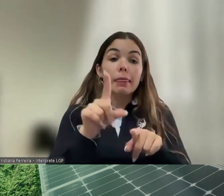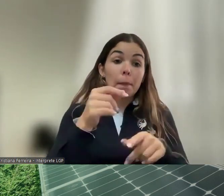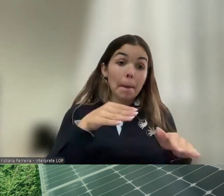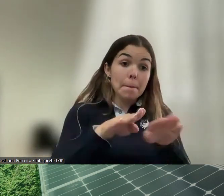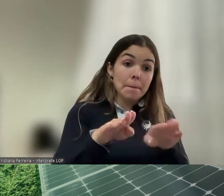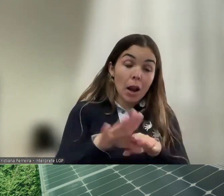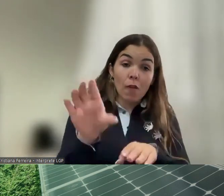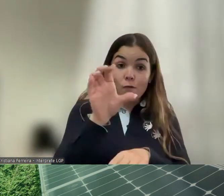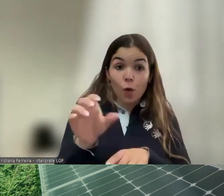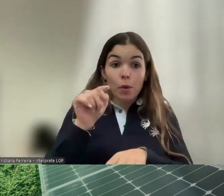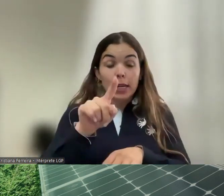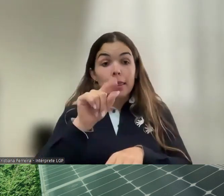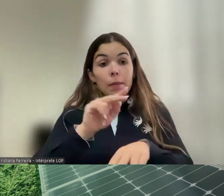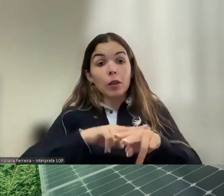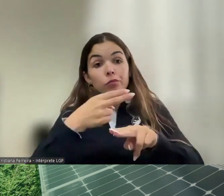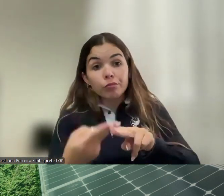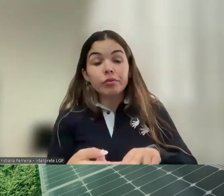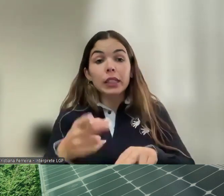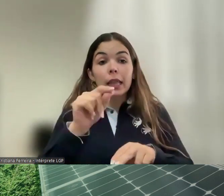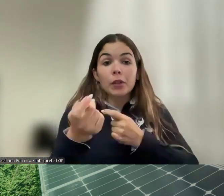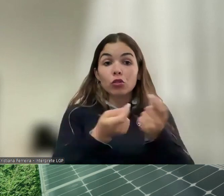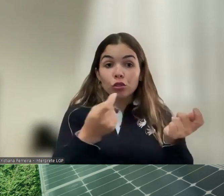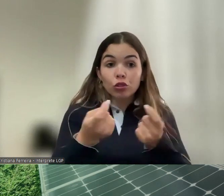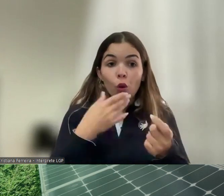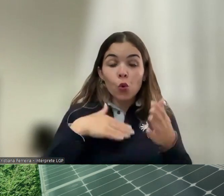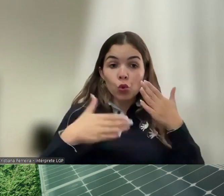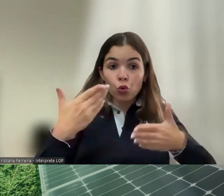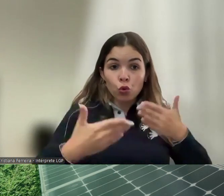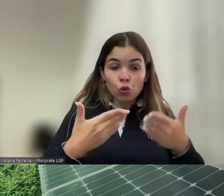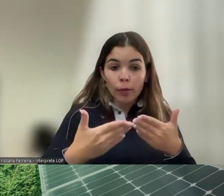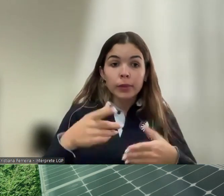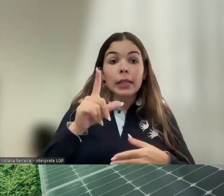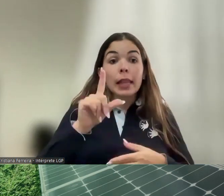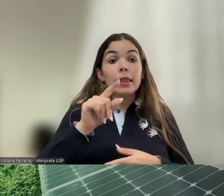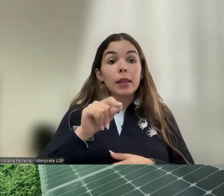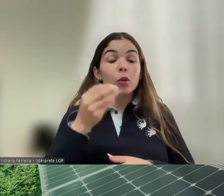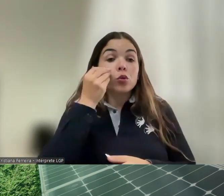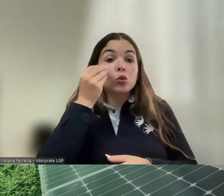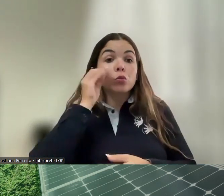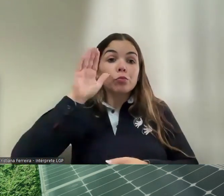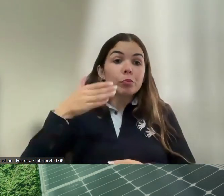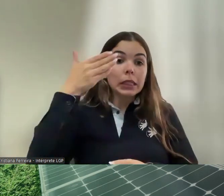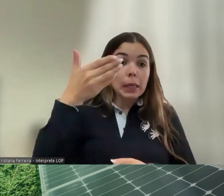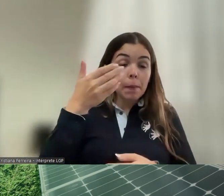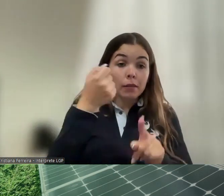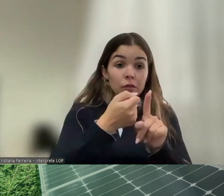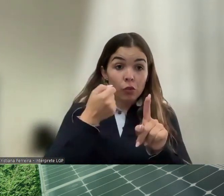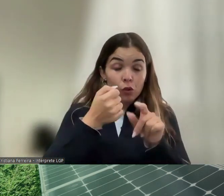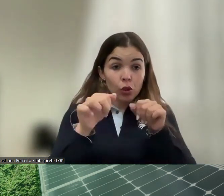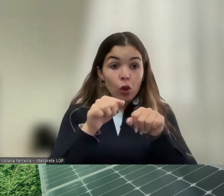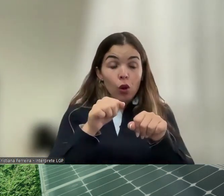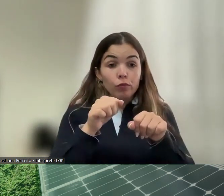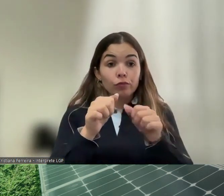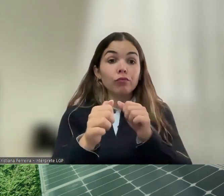dessa forma reforçar a capacitação e a gestão sustentável e ainda quais são os principais desafios e oportunidades